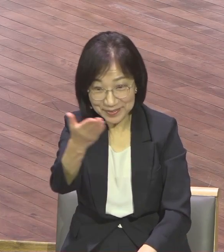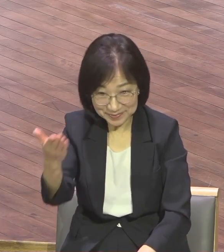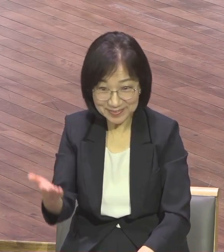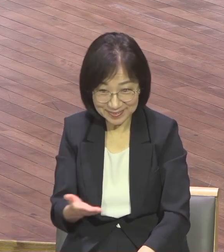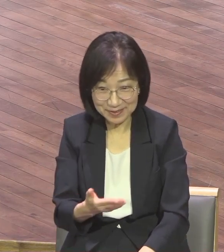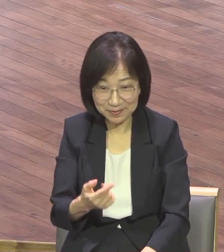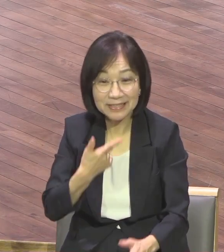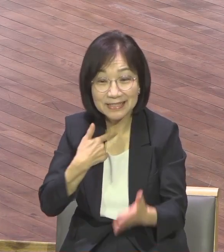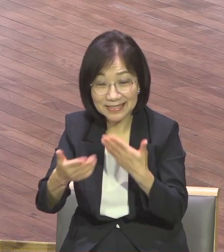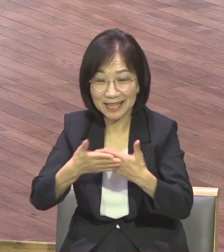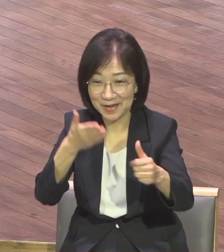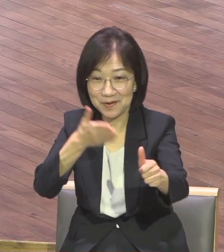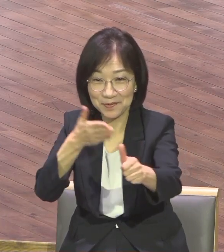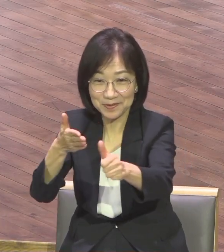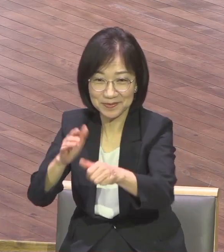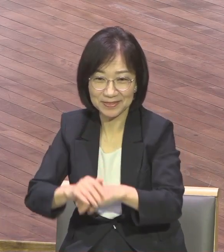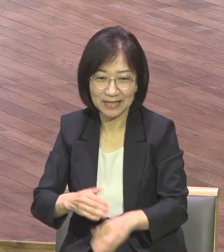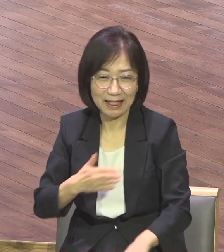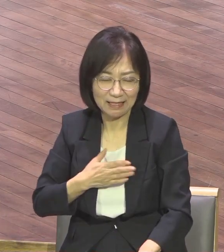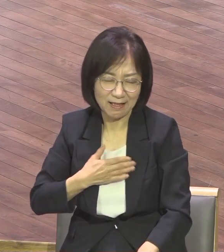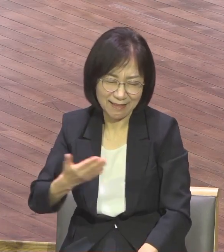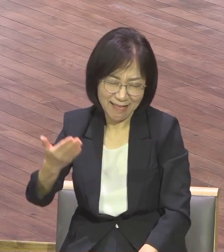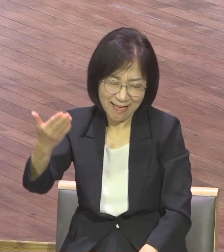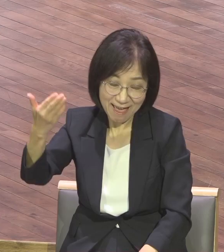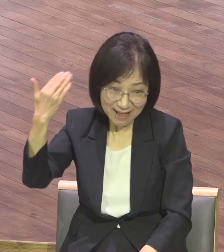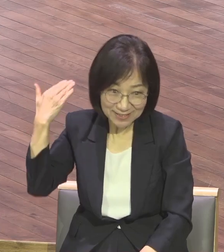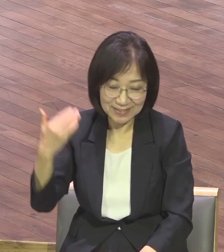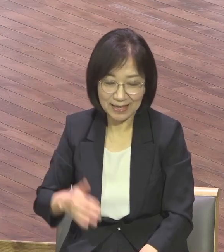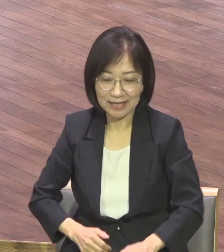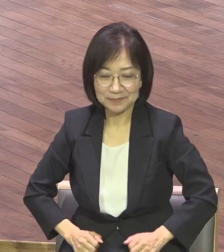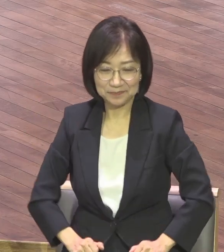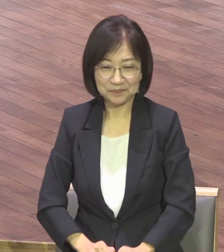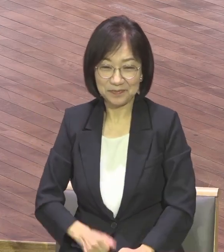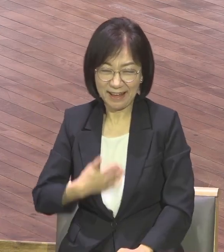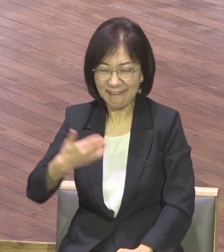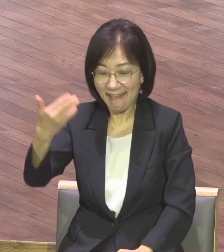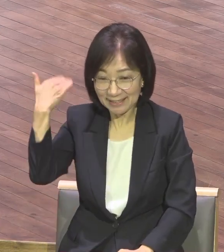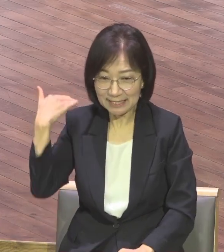들었어요. 확실히 사모를 해버리니까 친구들이 저